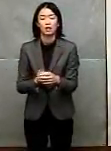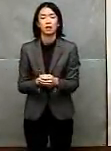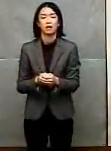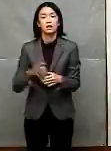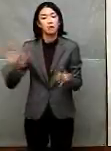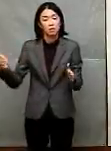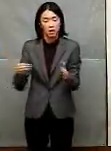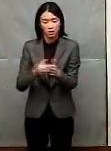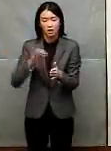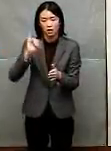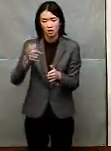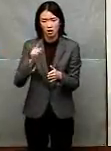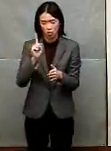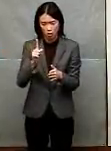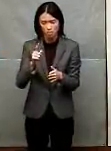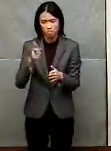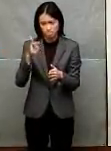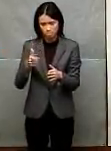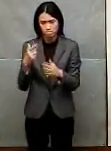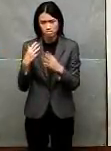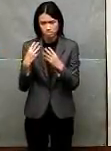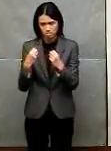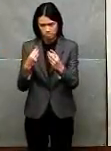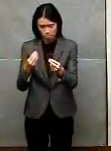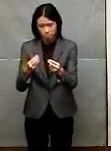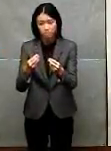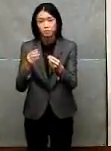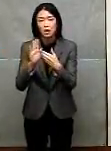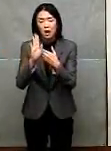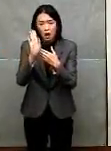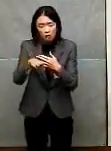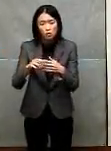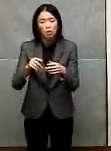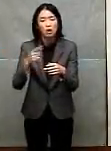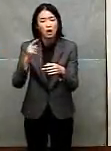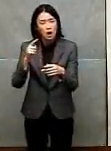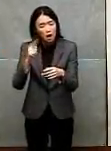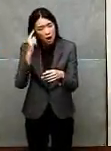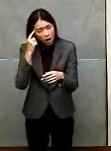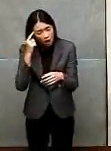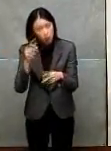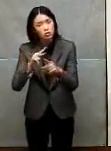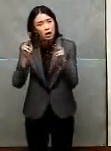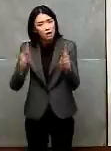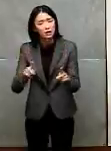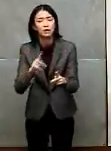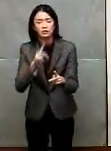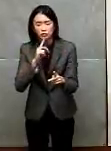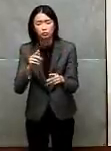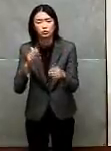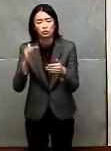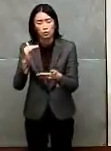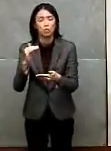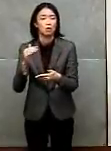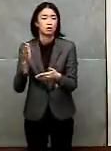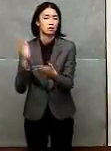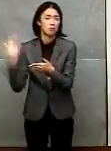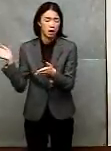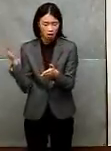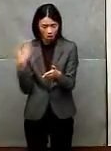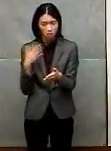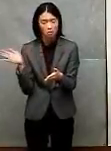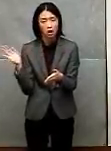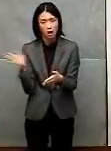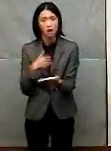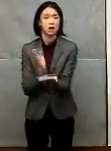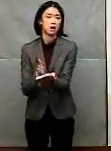まで J1 定着の先の課題ではないかと申し上げてきております。ですが、民